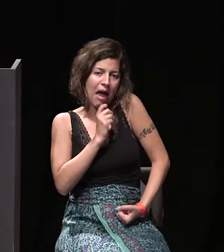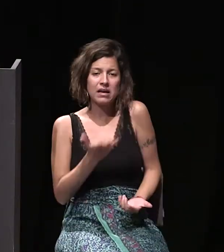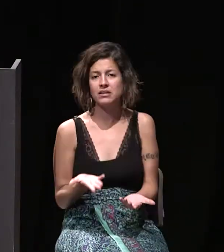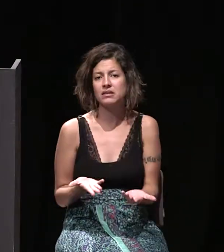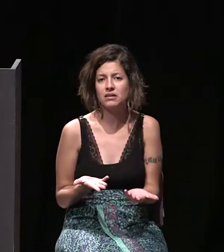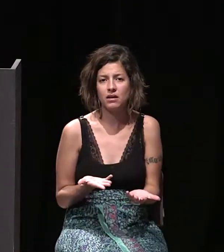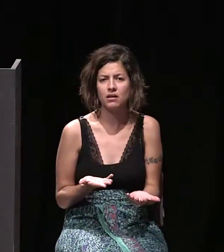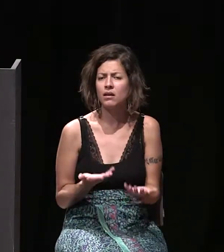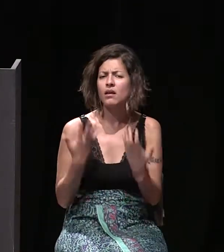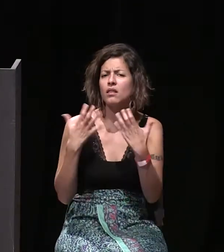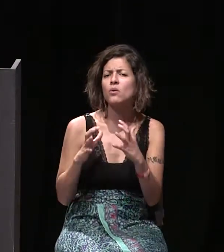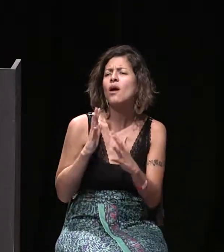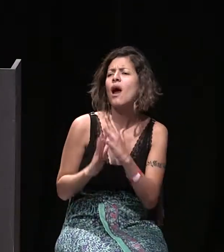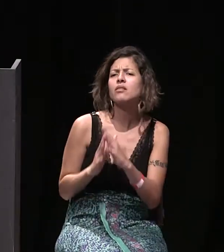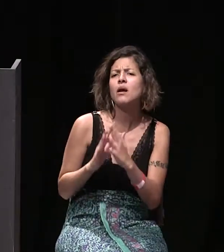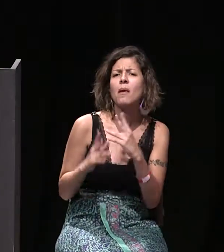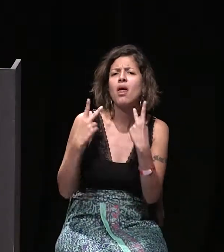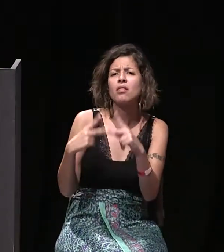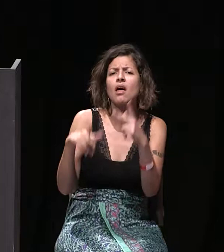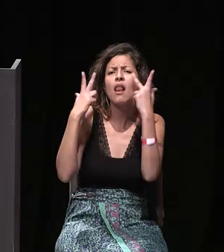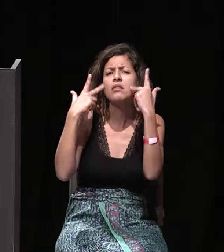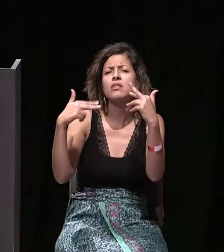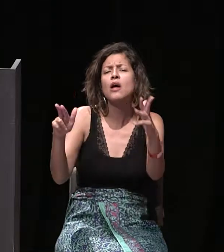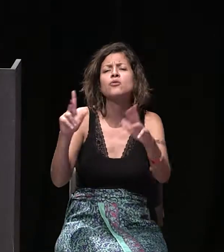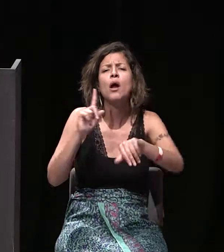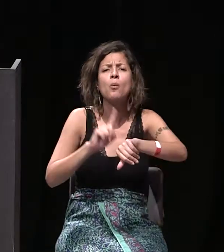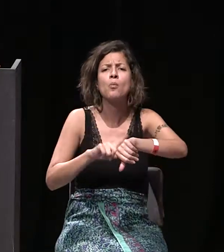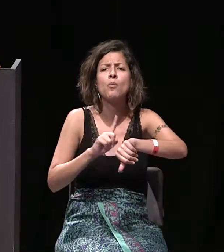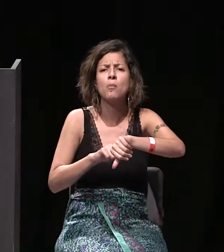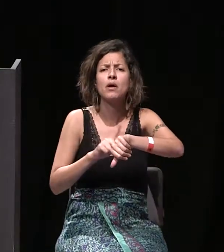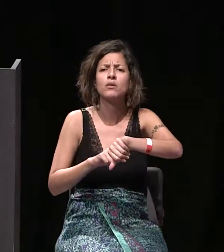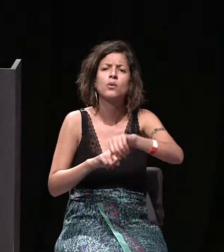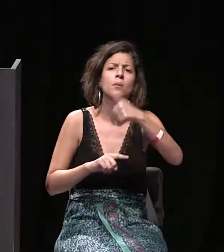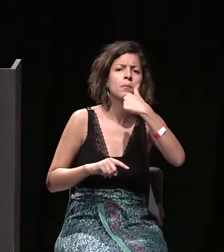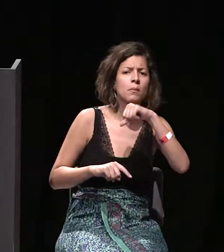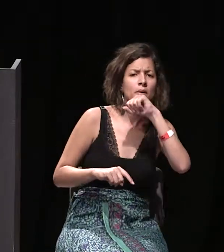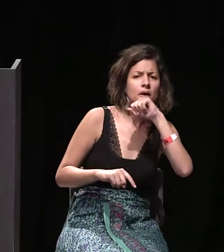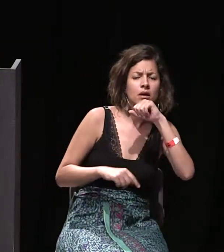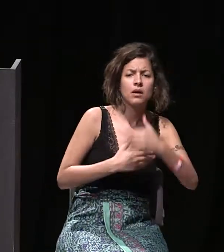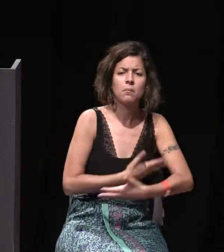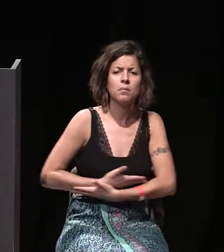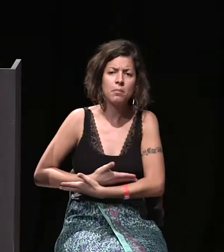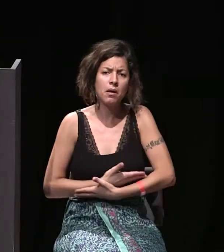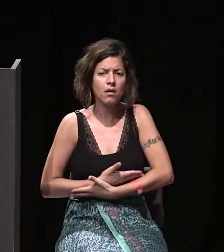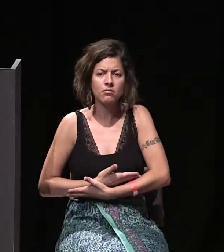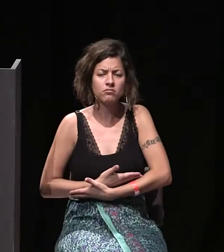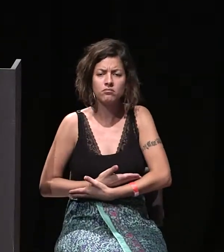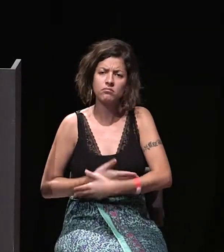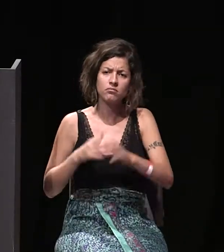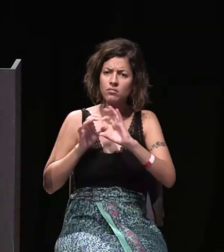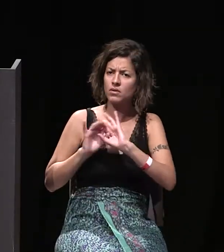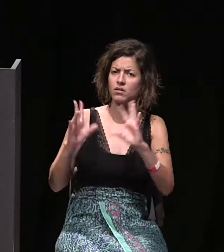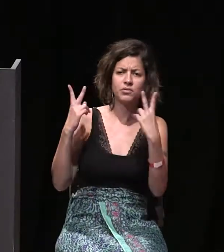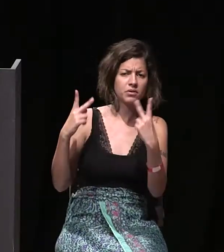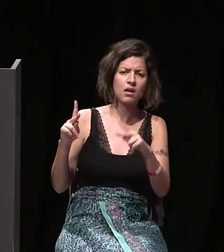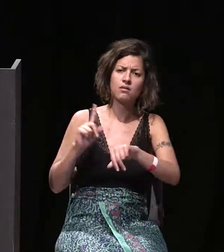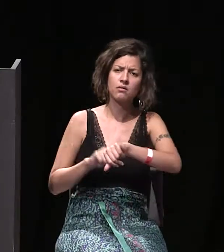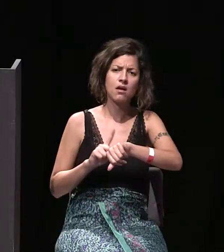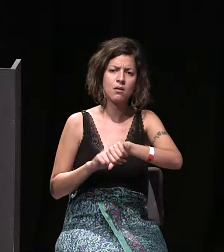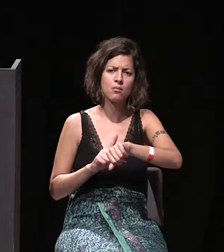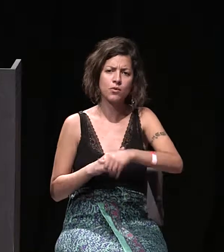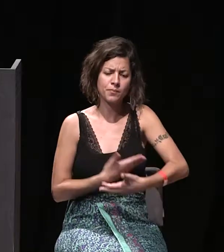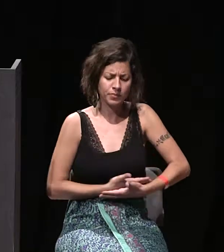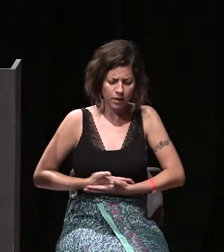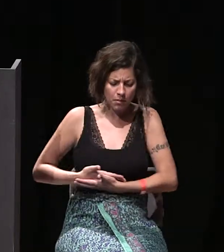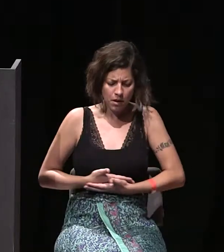e atrapalhar esse processo que é natural. Então, o bebê ele vai nascer no tempo dele, a gente vai